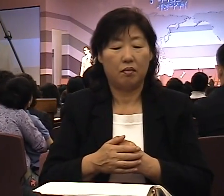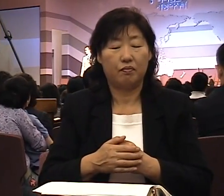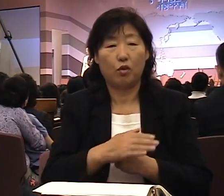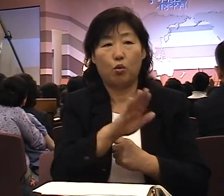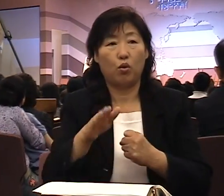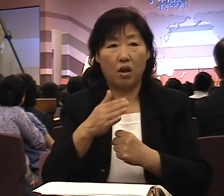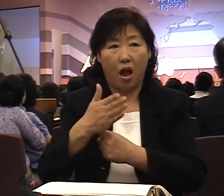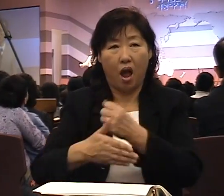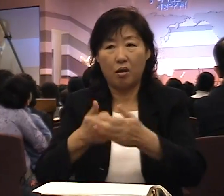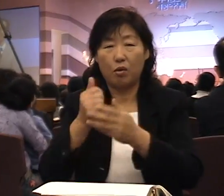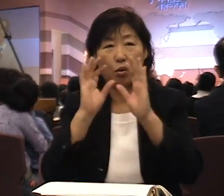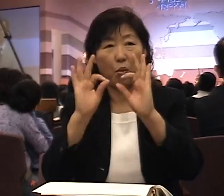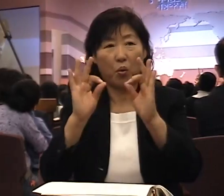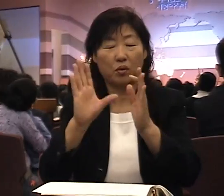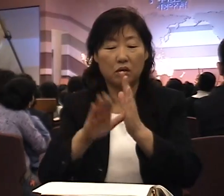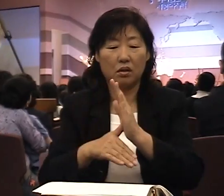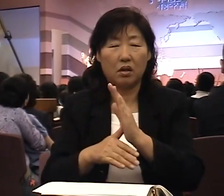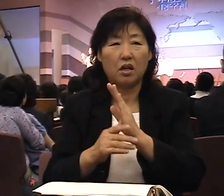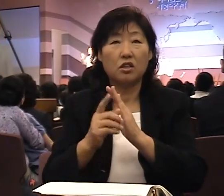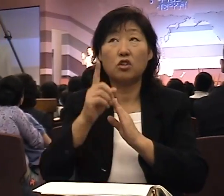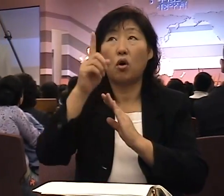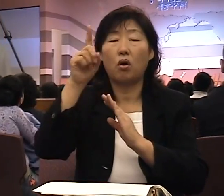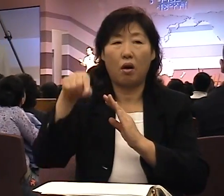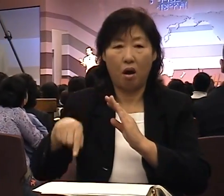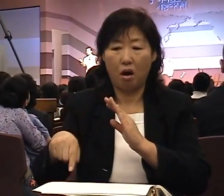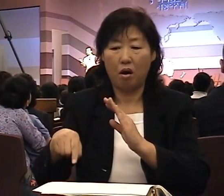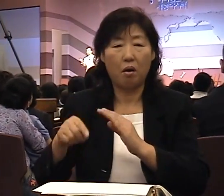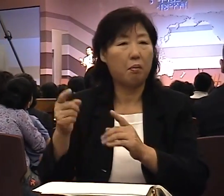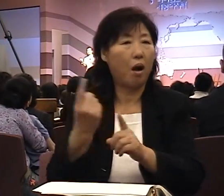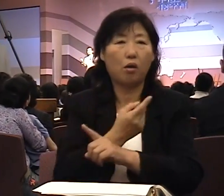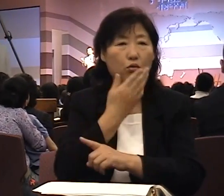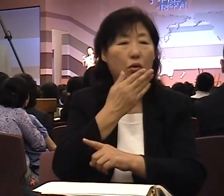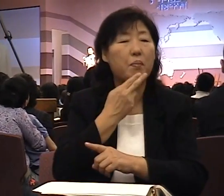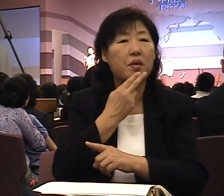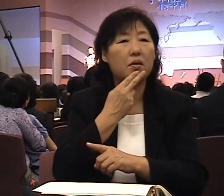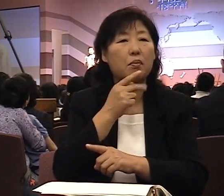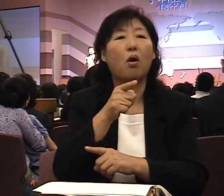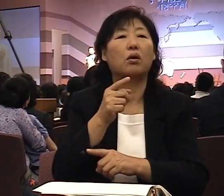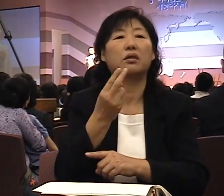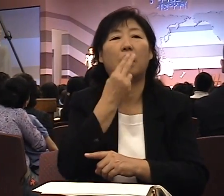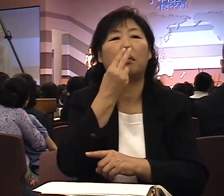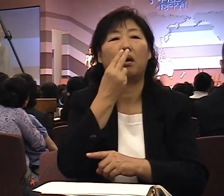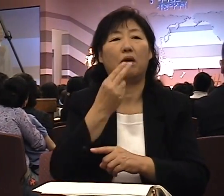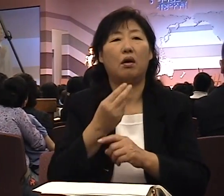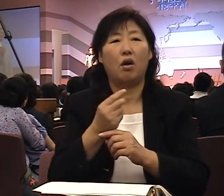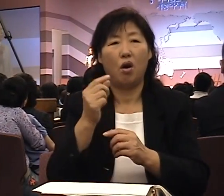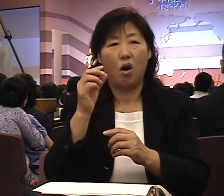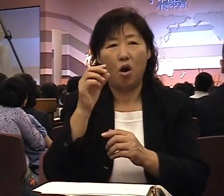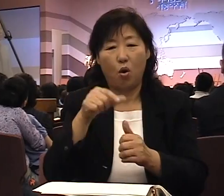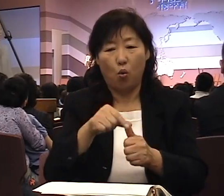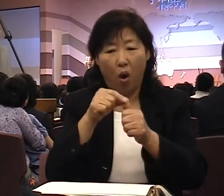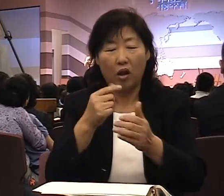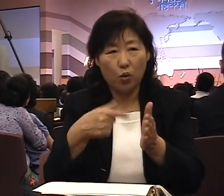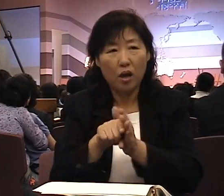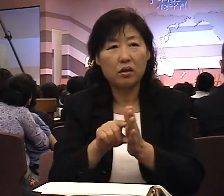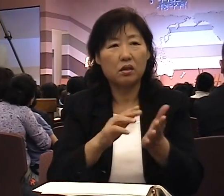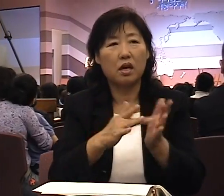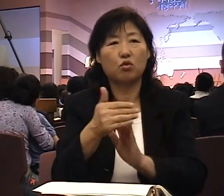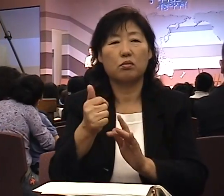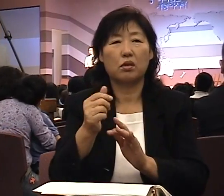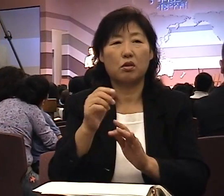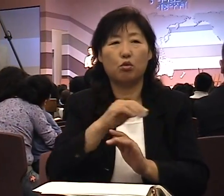우리 하나님이 보실 때도 천하와 바꿀 수 없는 것이 생명. 이 생명을 구하기 위해 예수님이 우리를